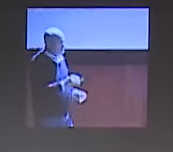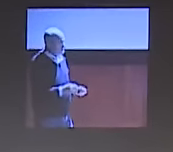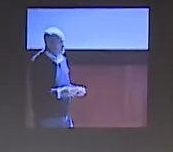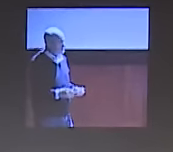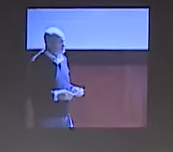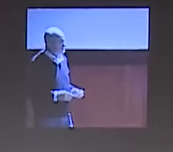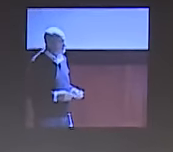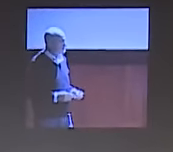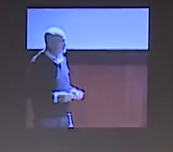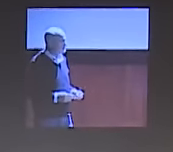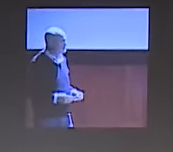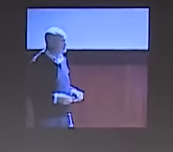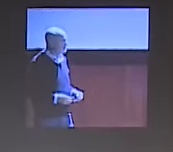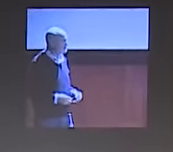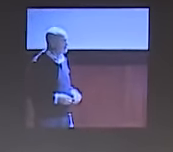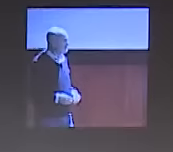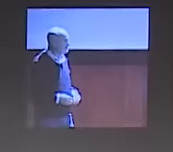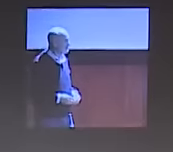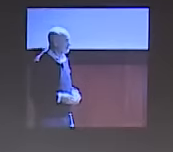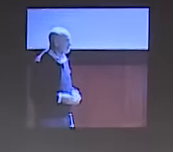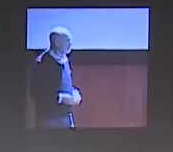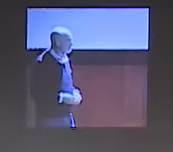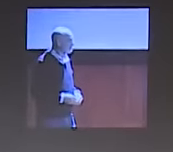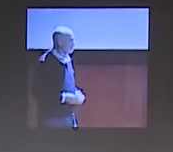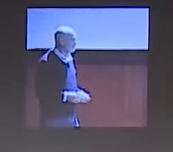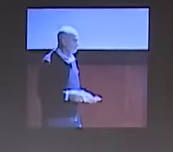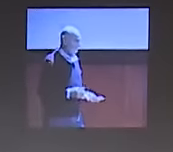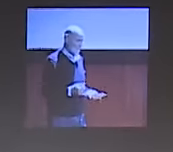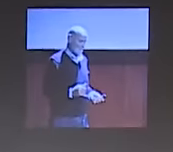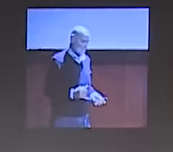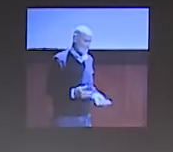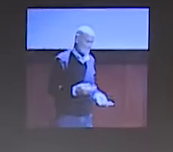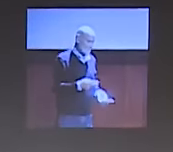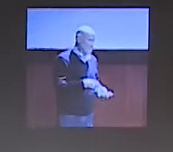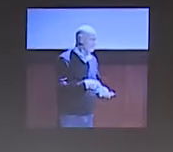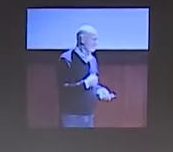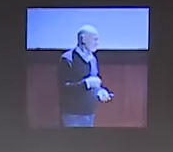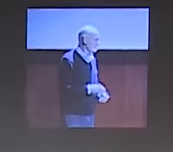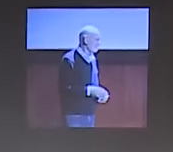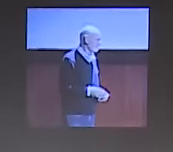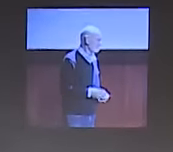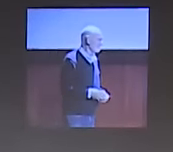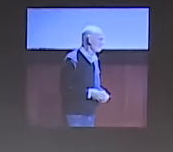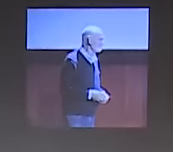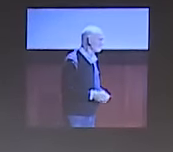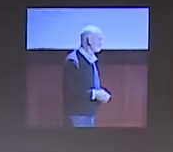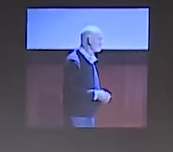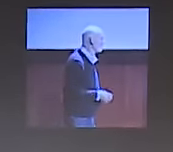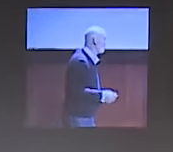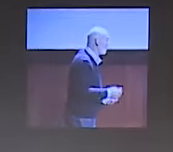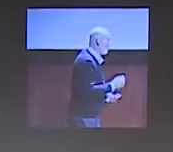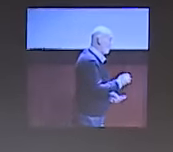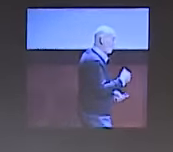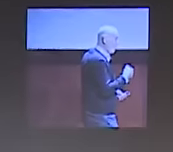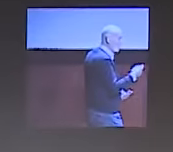Vous souhaitez vous asseoir ? On peut l'asseoir sur la chaise à l'emplacement où la caméra filme. Ça convient ?